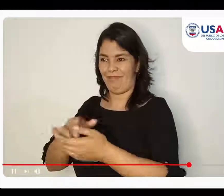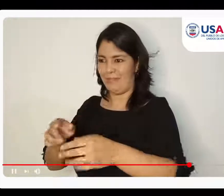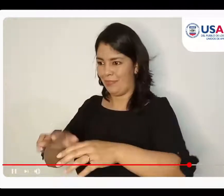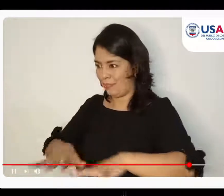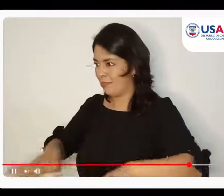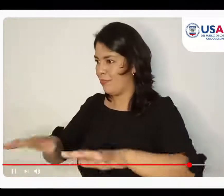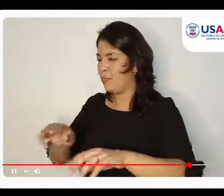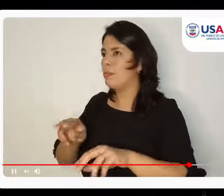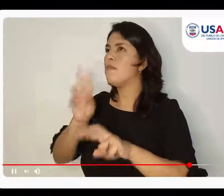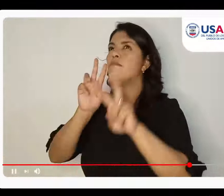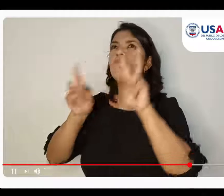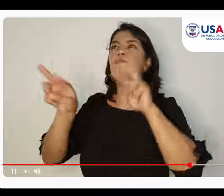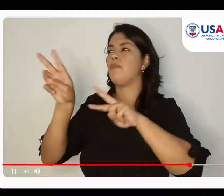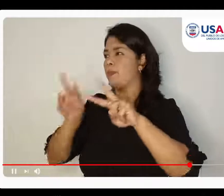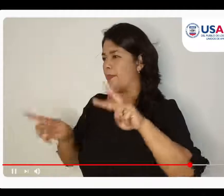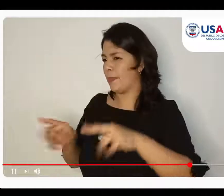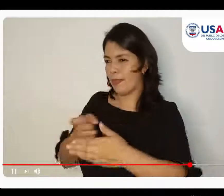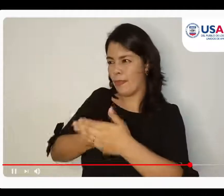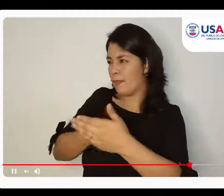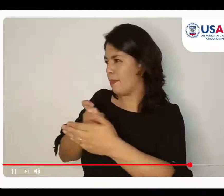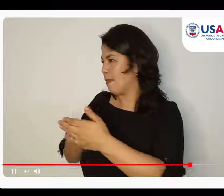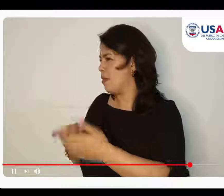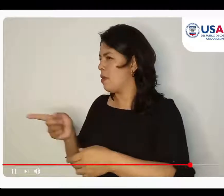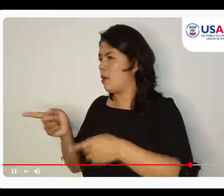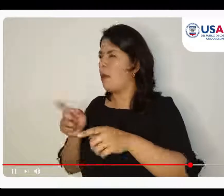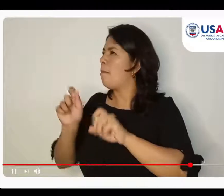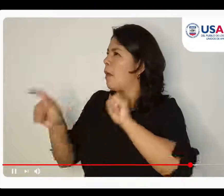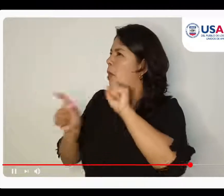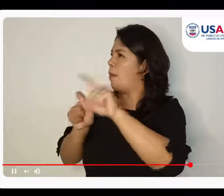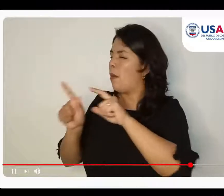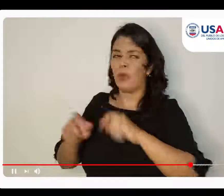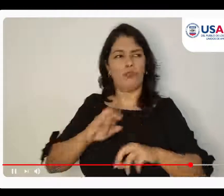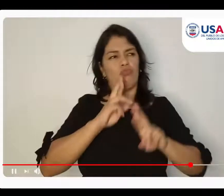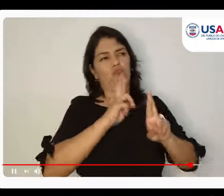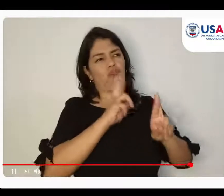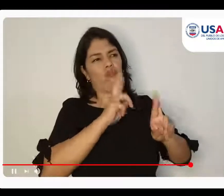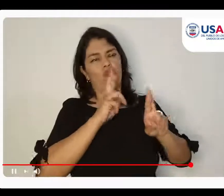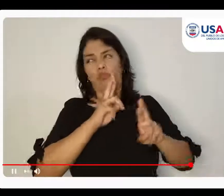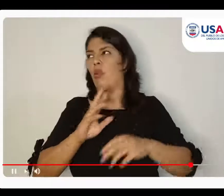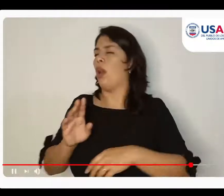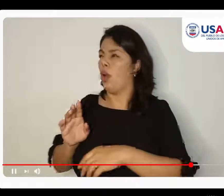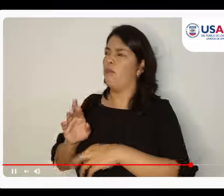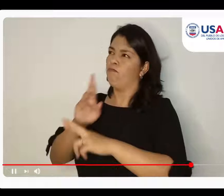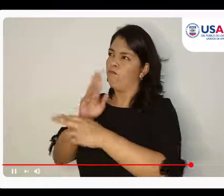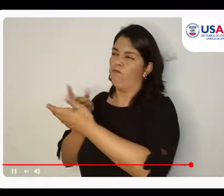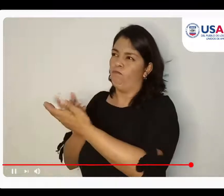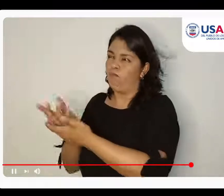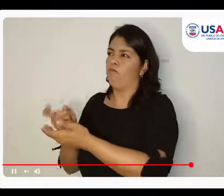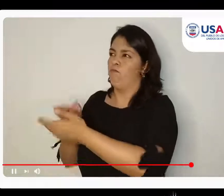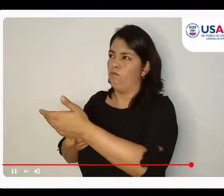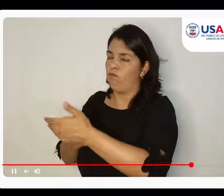valorar lo que consideran que debe incluir el proyecto para el posterior ejercicio de sus derechos